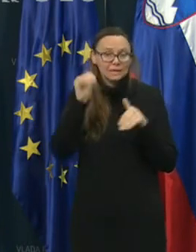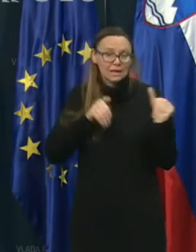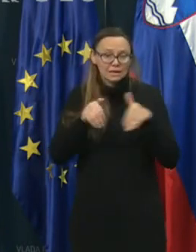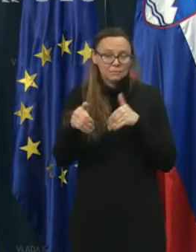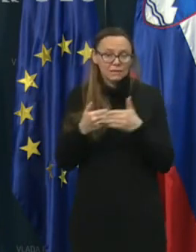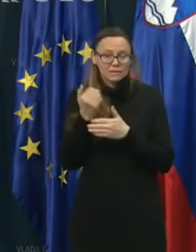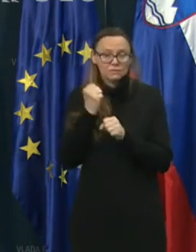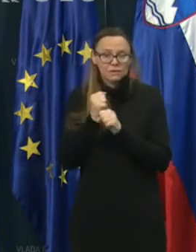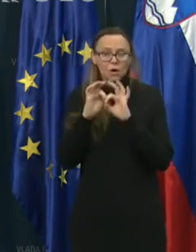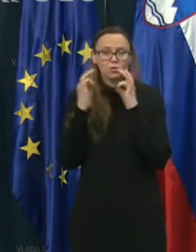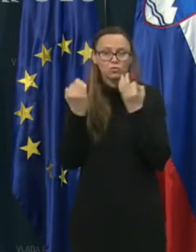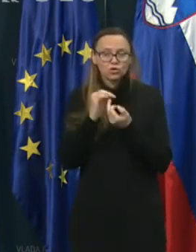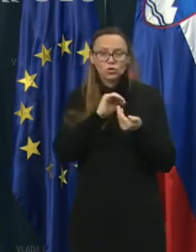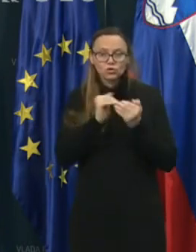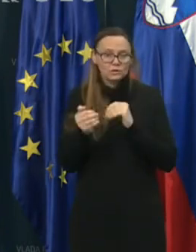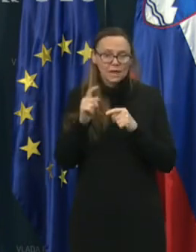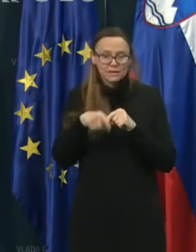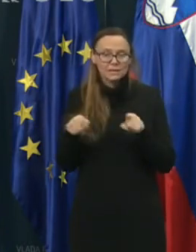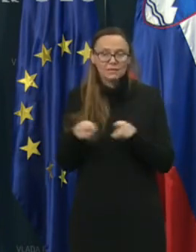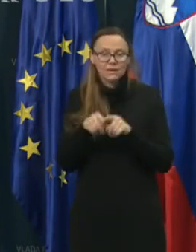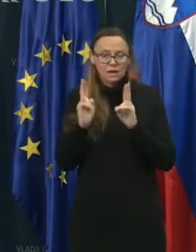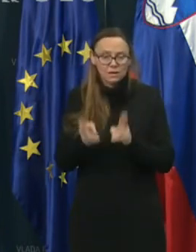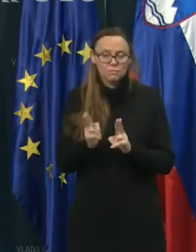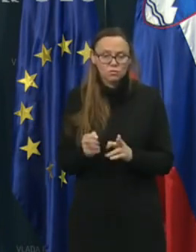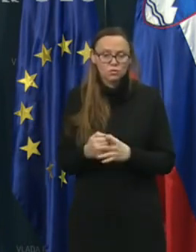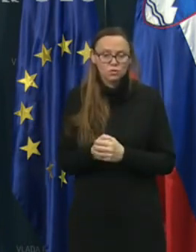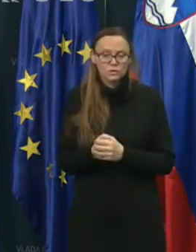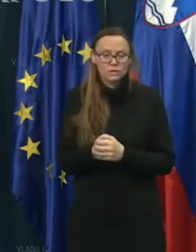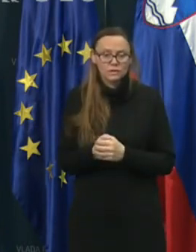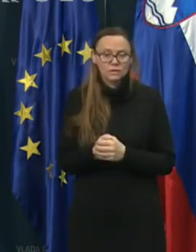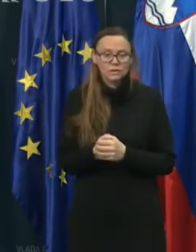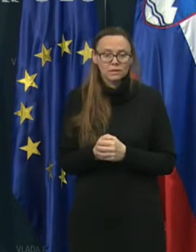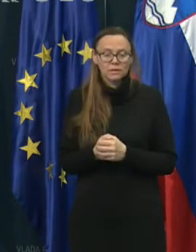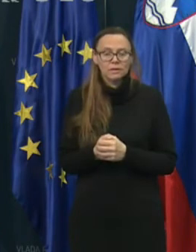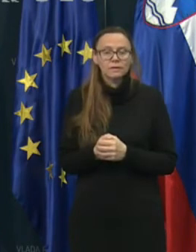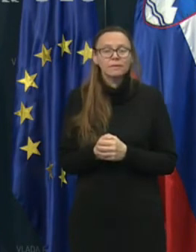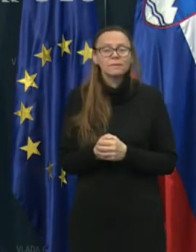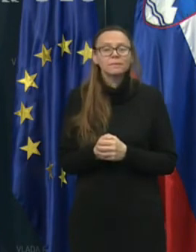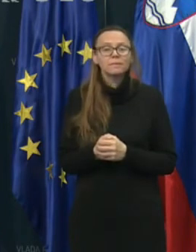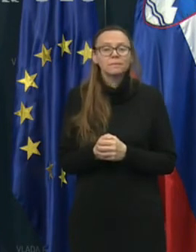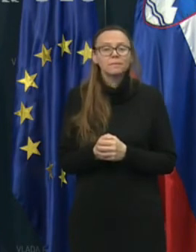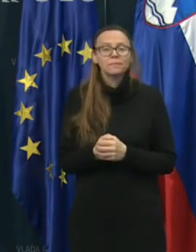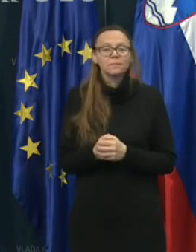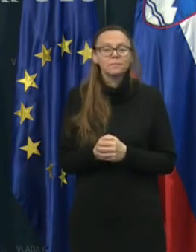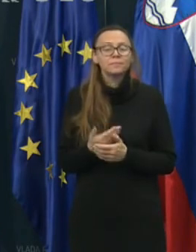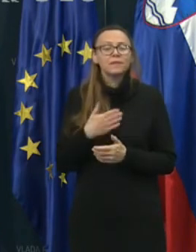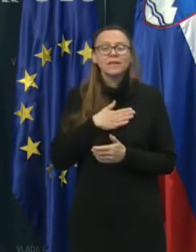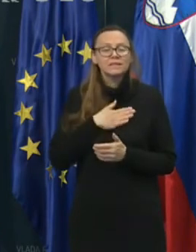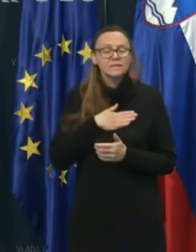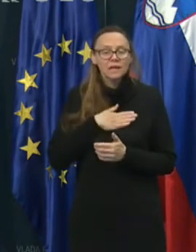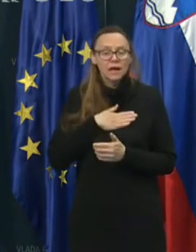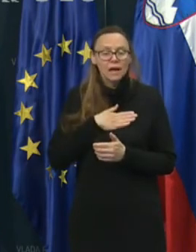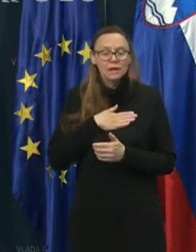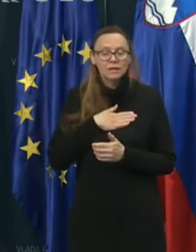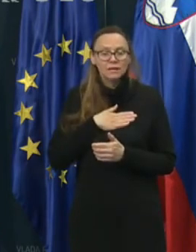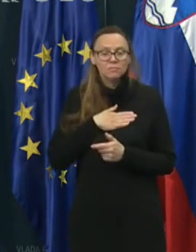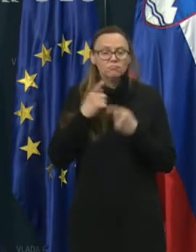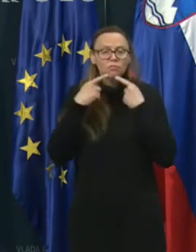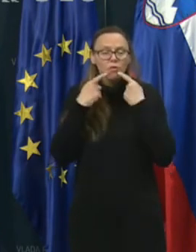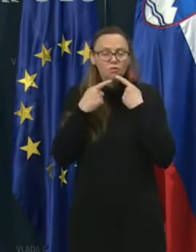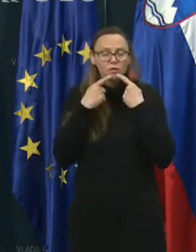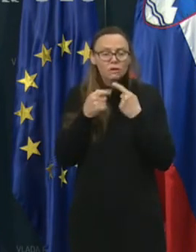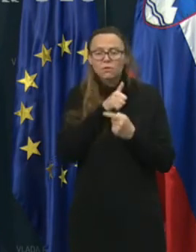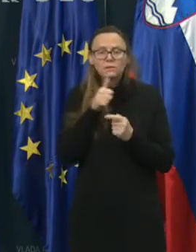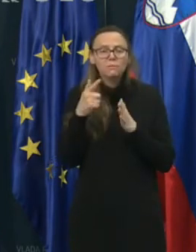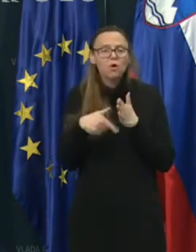socialne zadeve in enake možnosti Mateji Ribič. Torej, zakaj omenjamo zgolj število